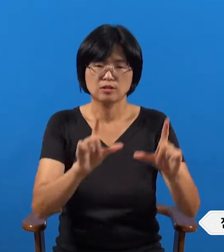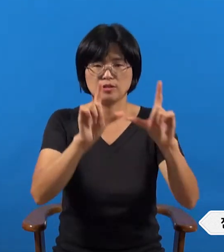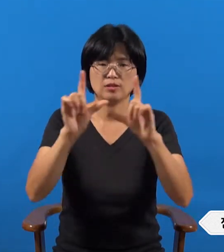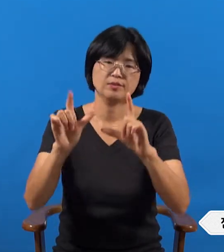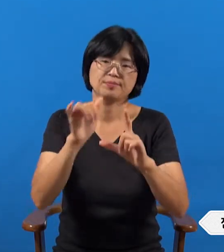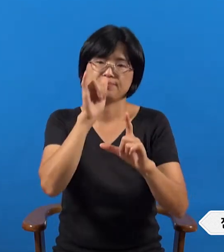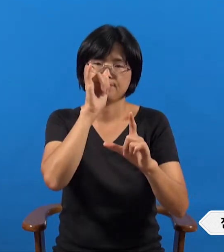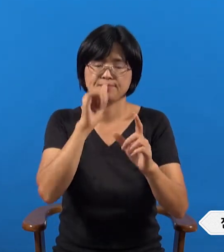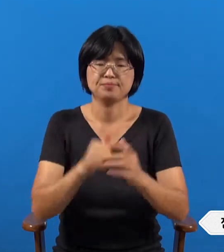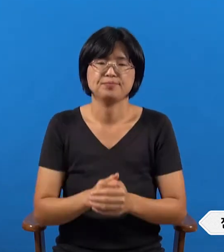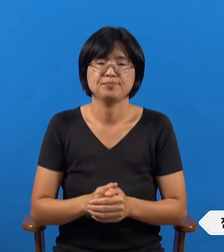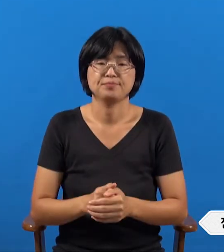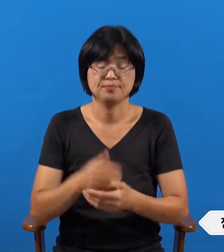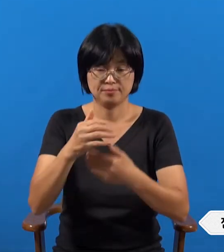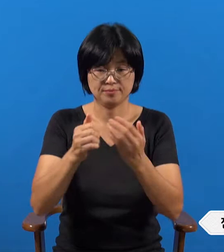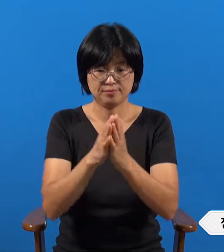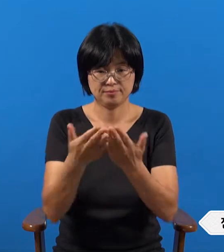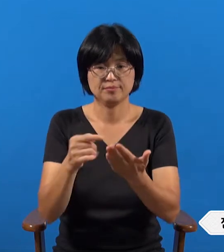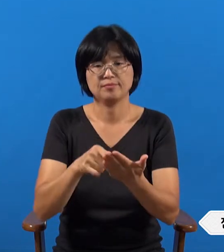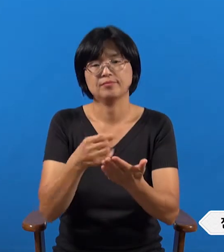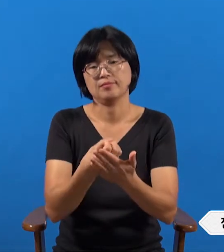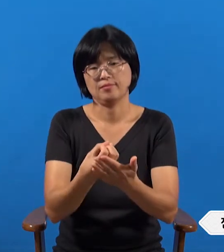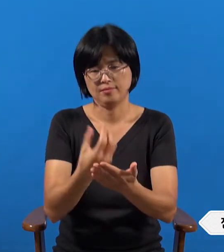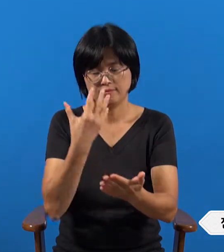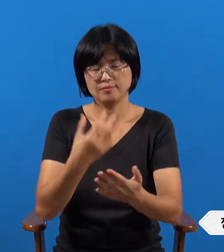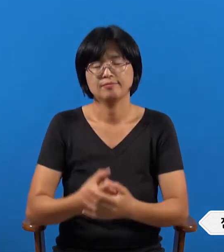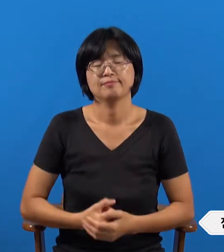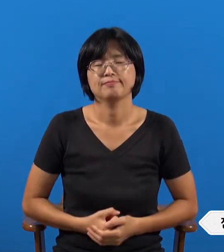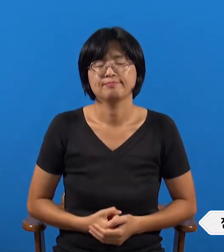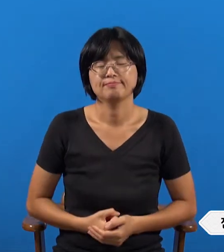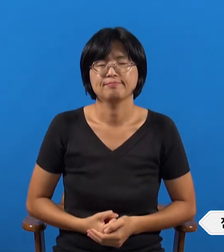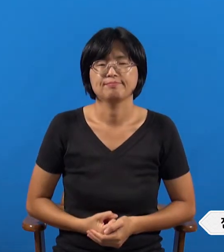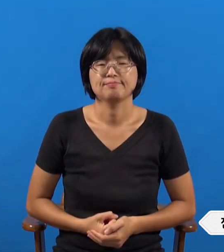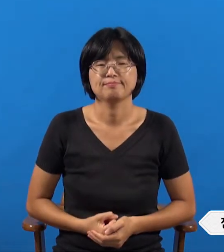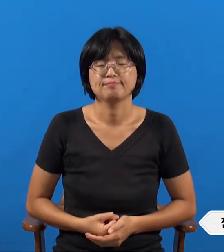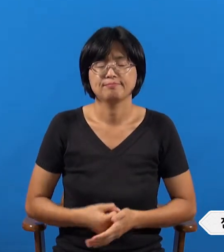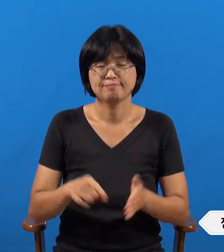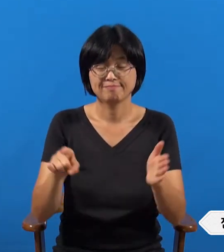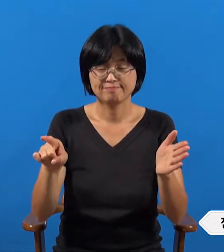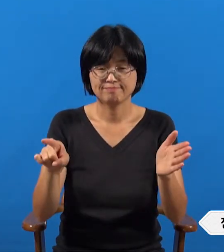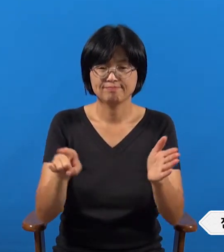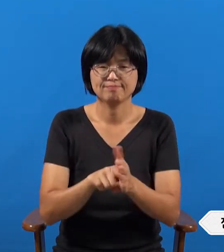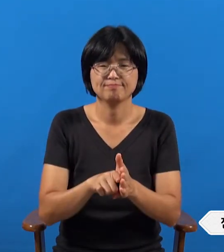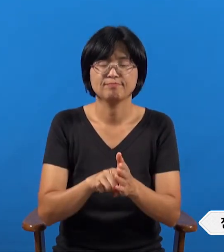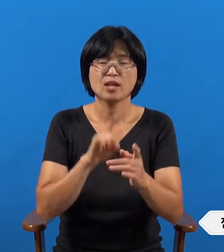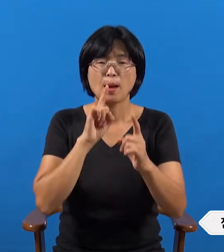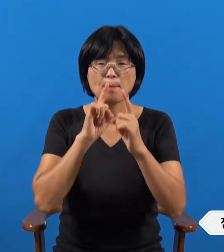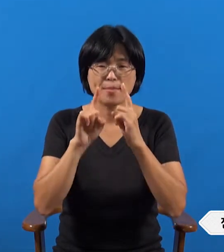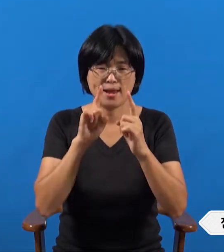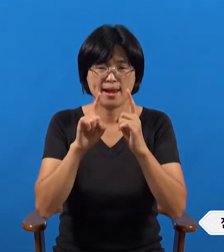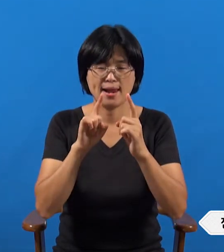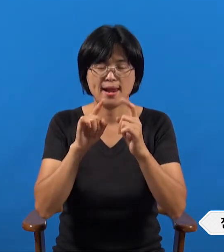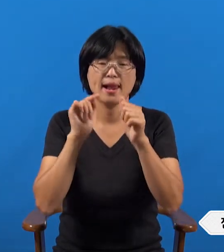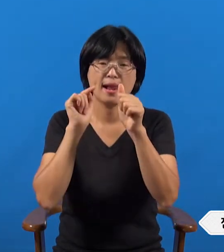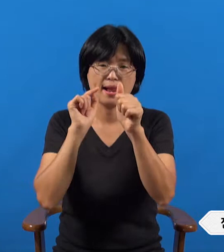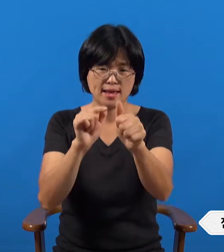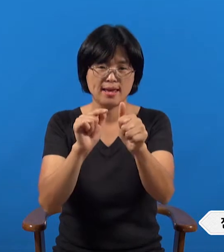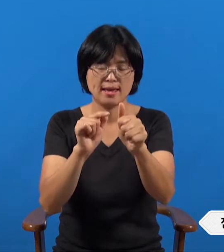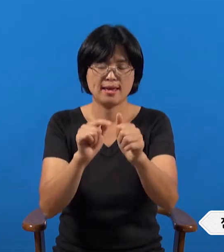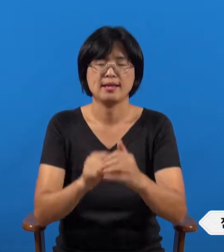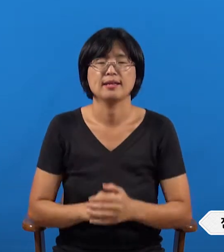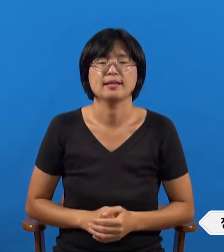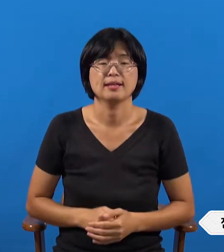거기에 삶이 있음을 성경은 말씀하십니다. 믿음의 말을